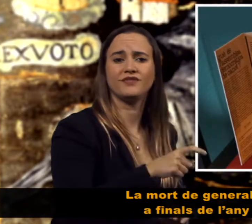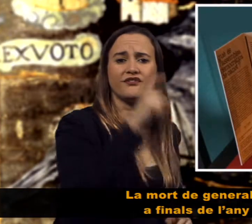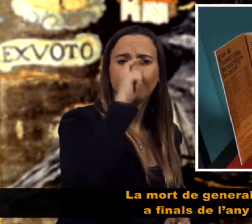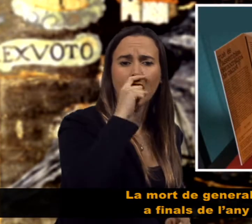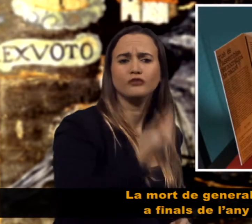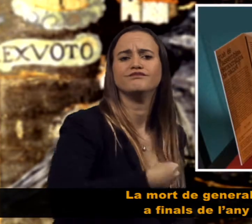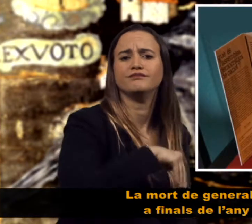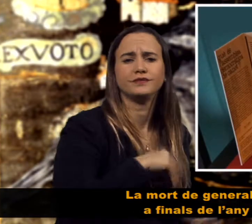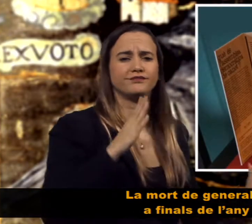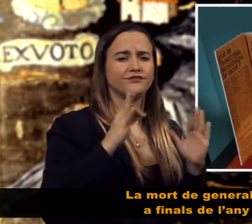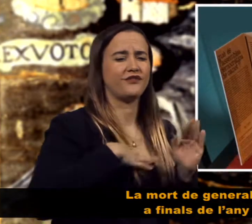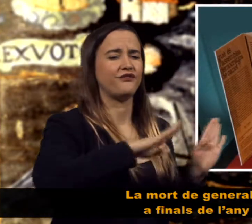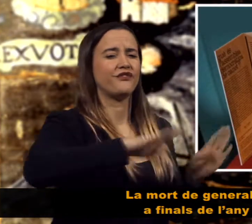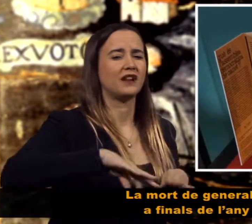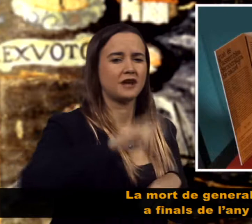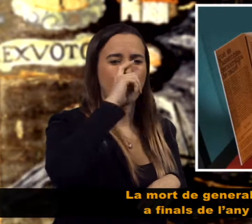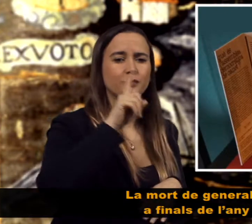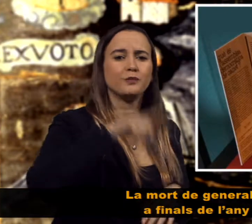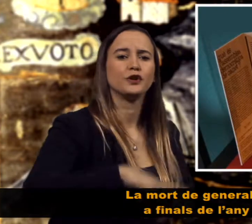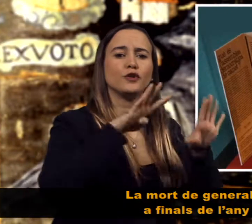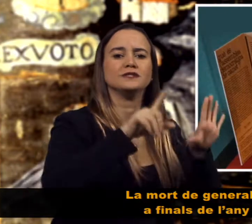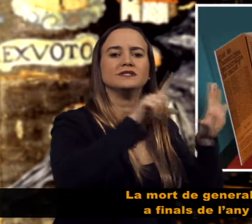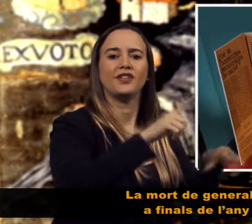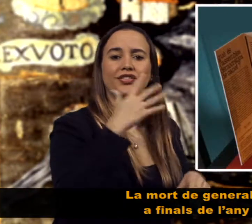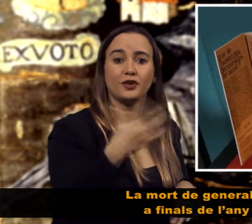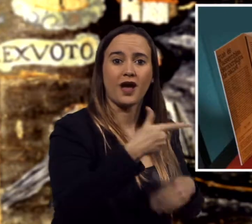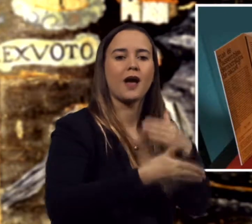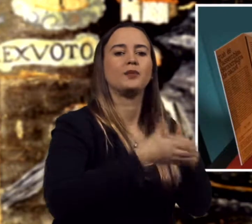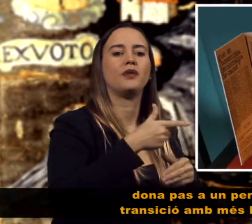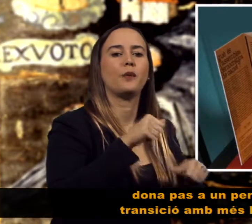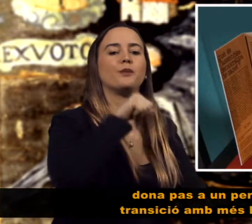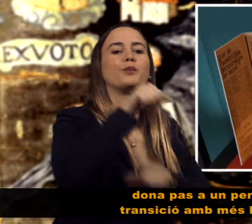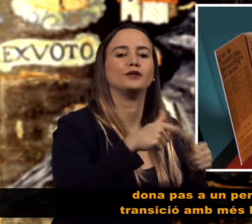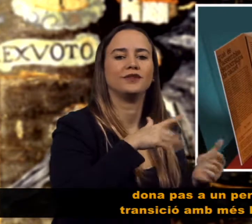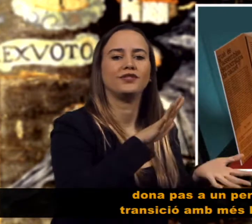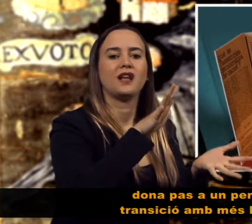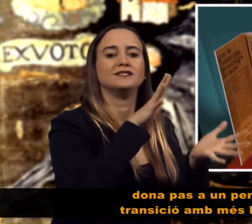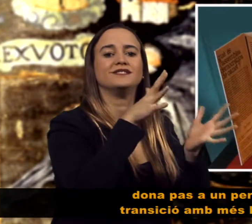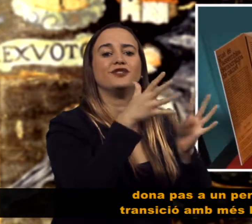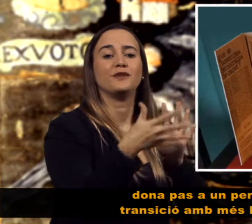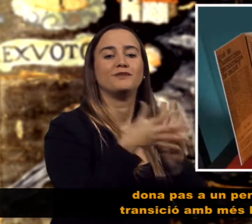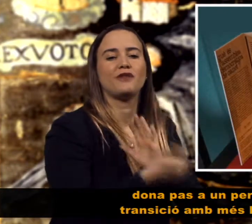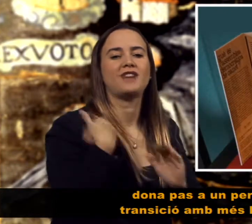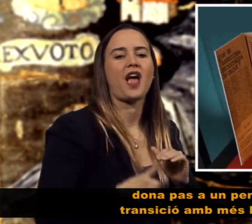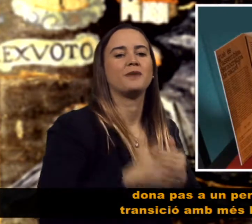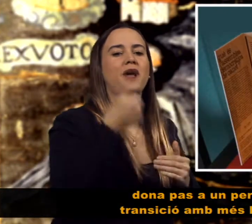La mort de General Franco, a finals de l'any 1975, dona pas a un període de transició amb més llibertats.